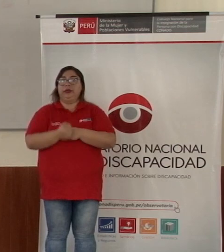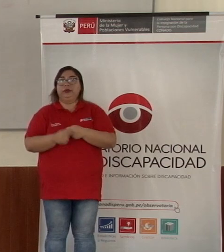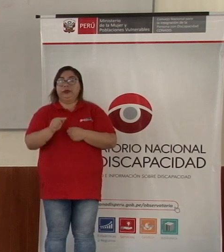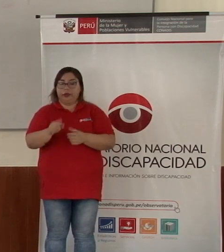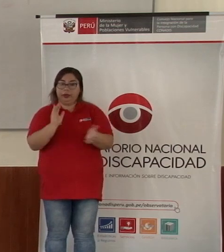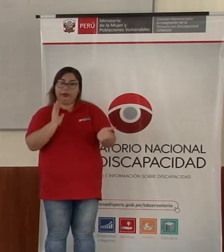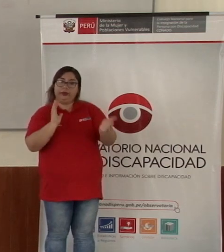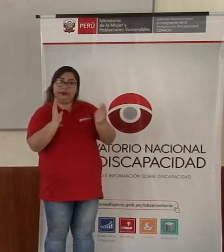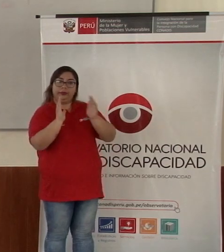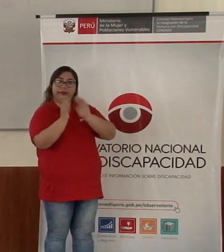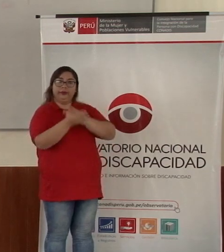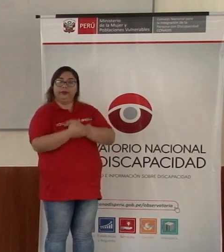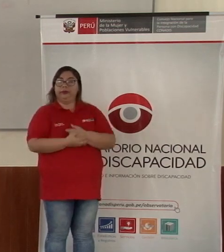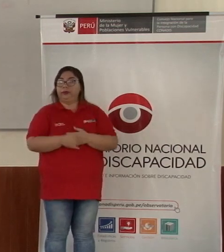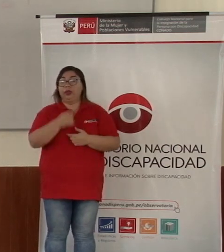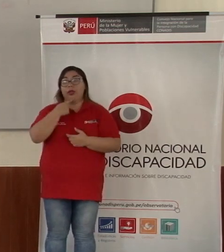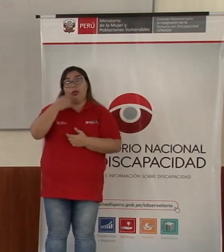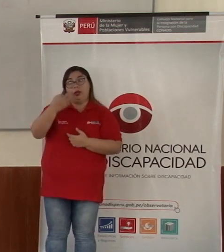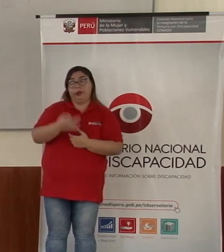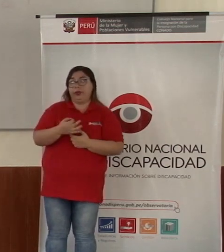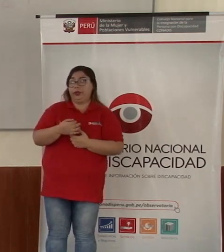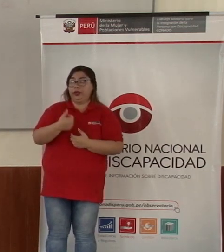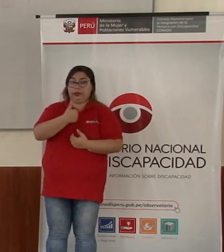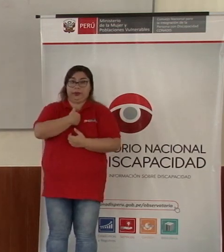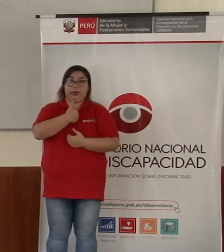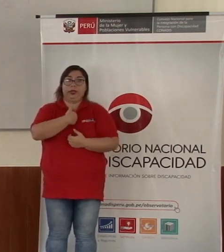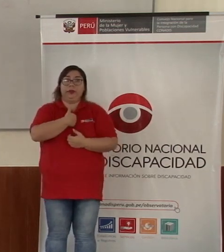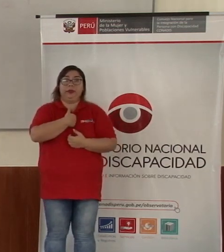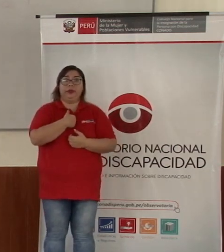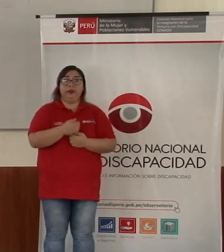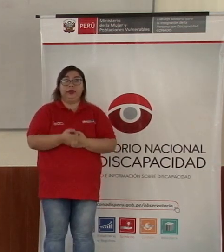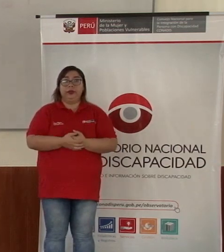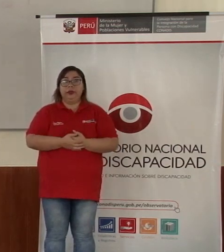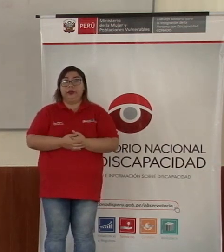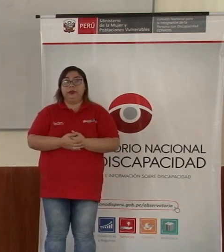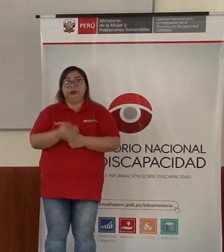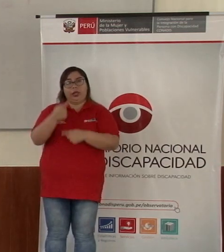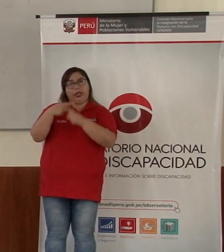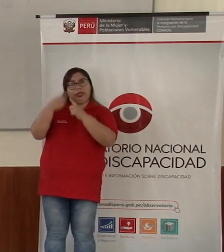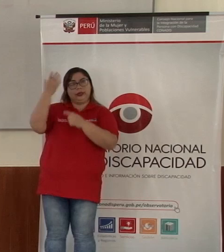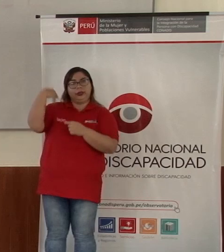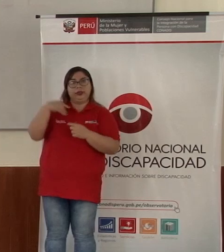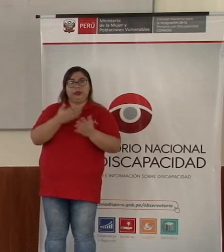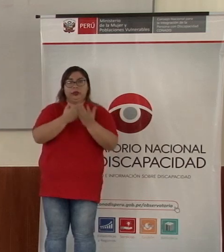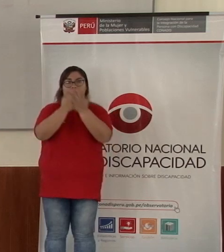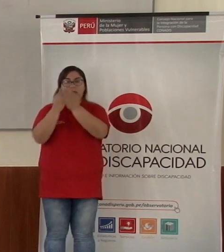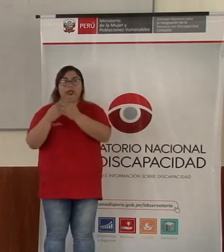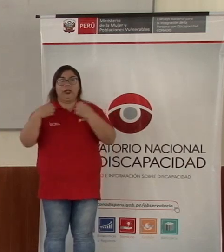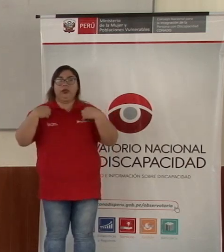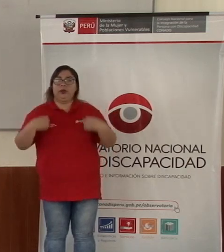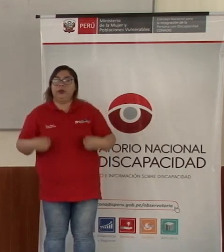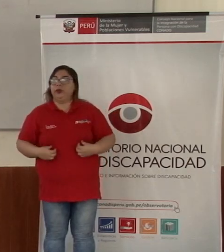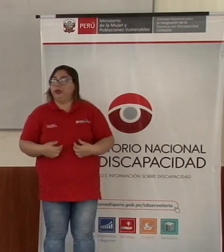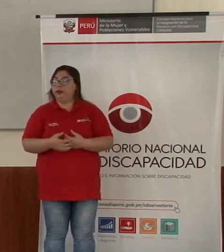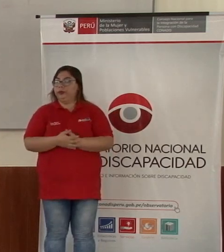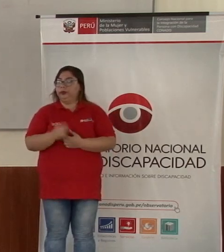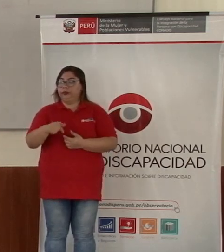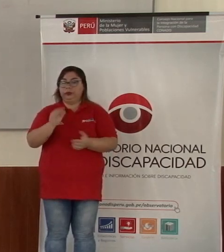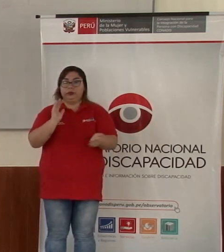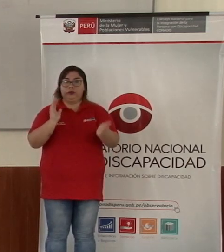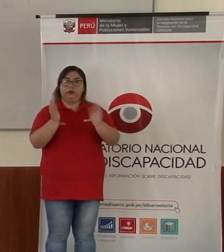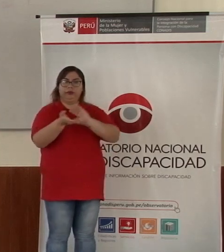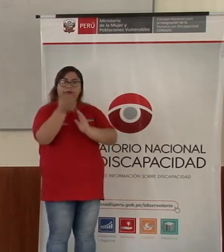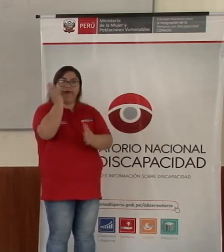habido el gran cambio. Y la verdad, para mí, como ex estudiante de Derecho, como abogado, la verdad que representa un cambio